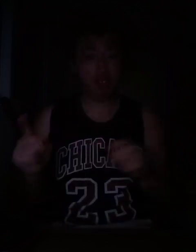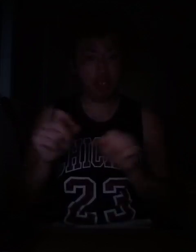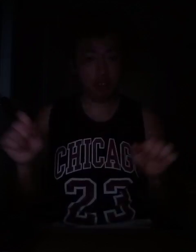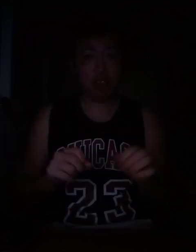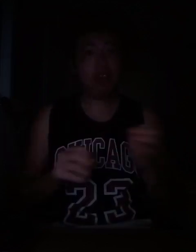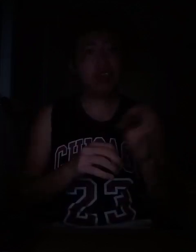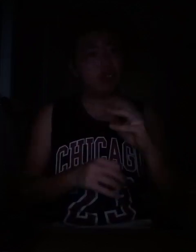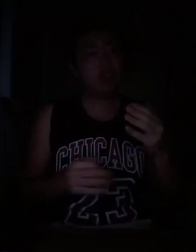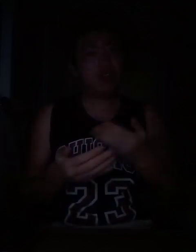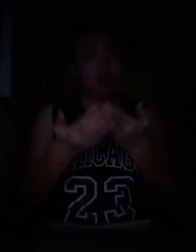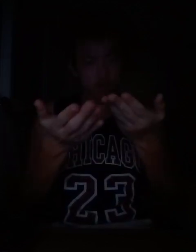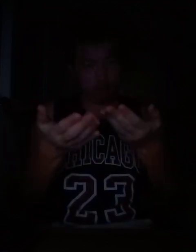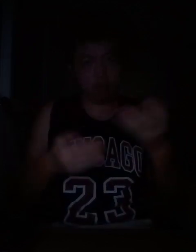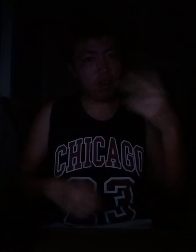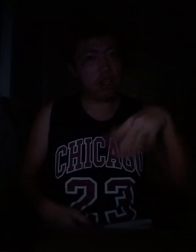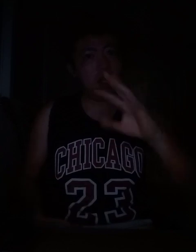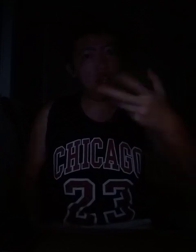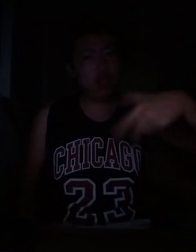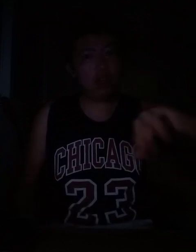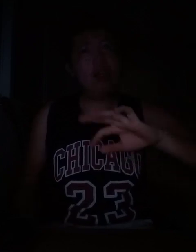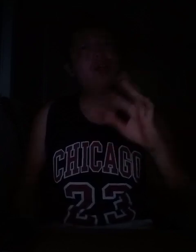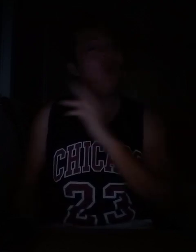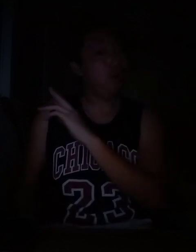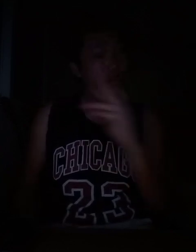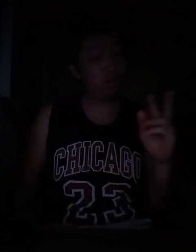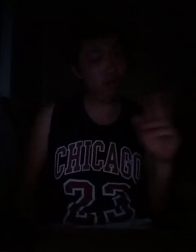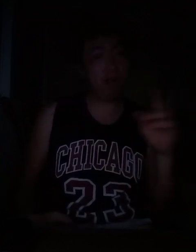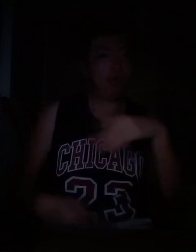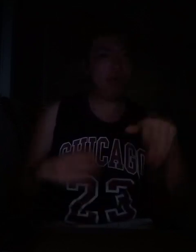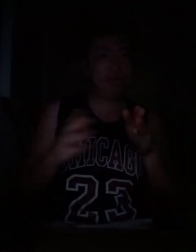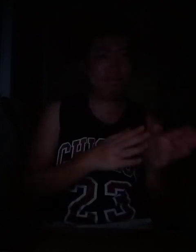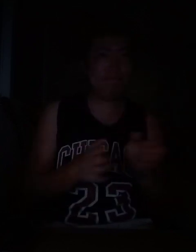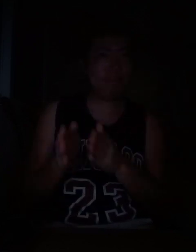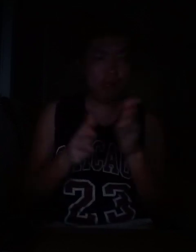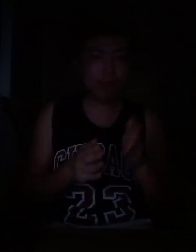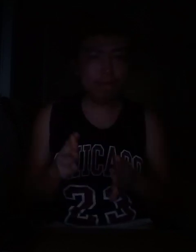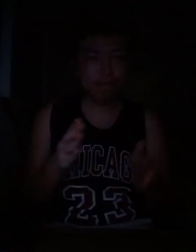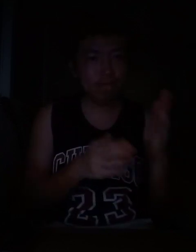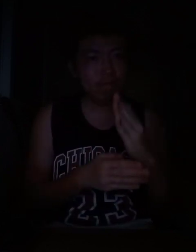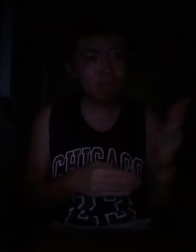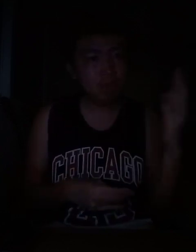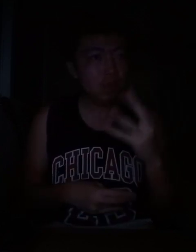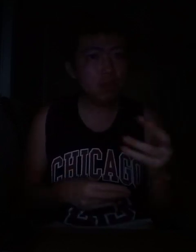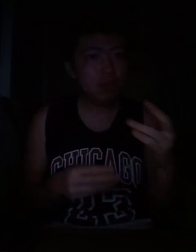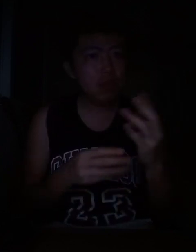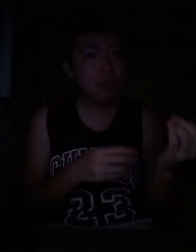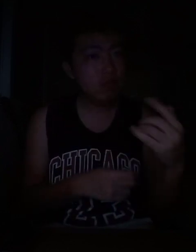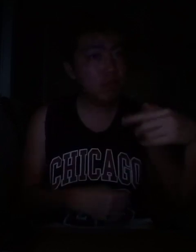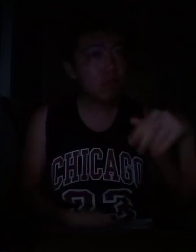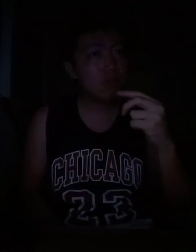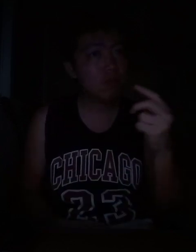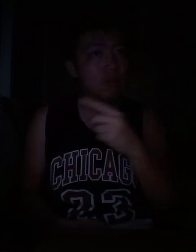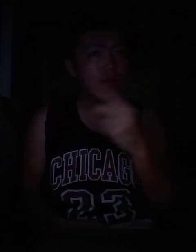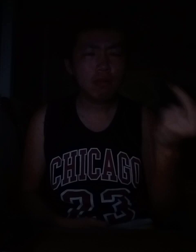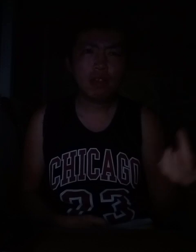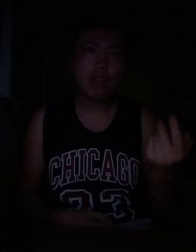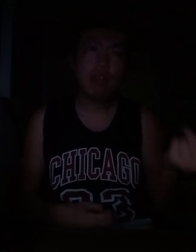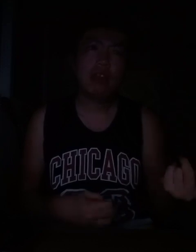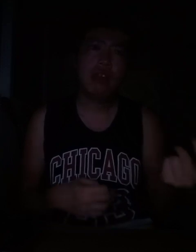위치부터 살펴보겠습니다. 지금은 일본 가고시마 남쪽 해상에 자리해 있는데요. 현재 예상대로라면 모레 새벽에 제주 서귀포